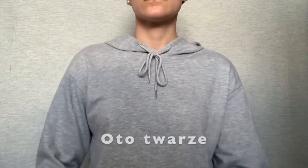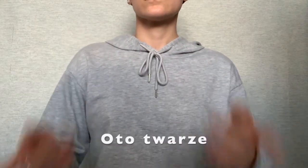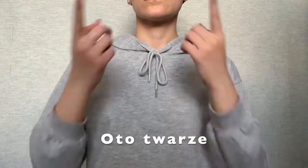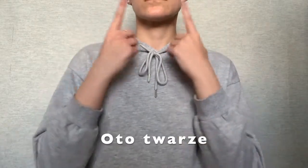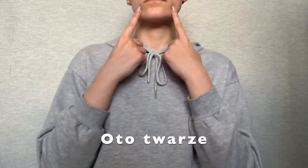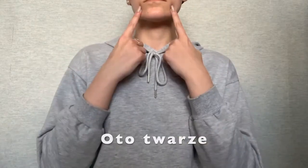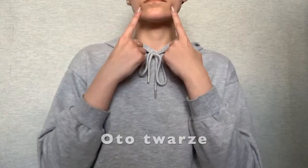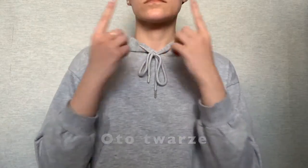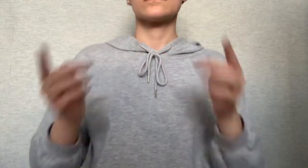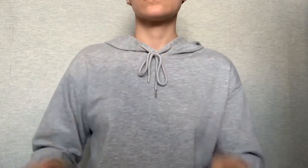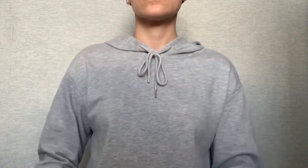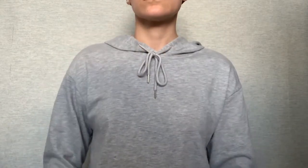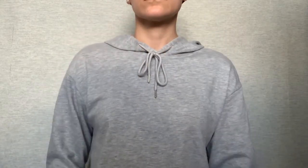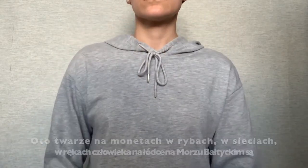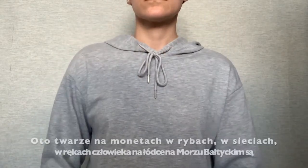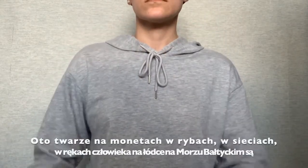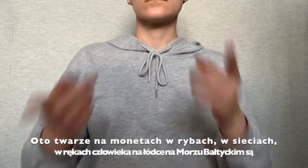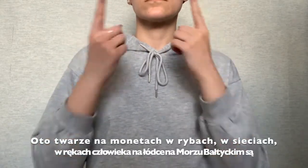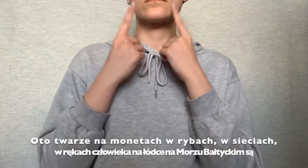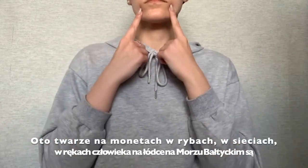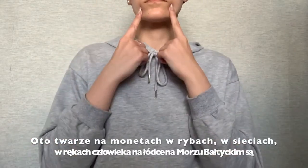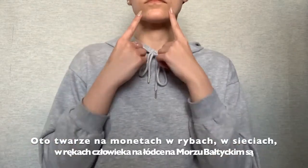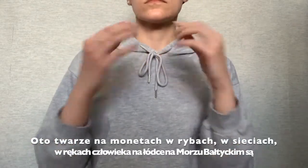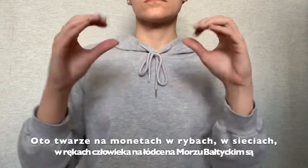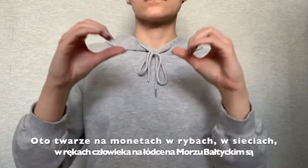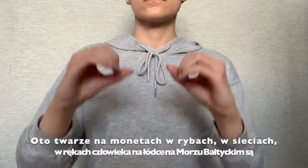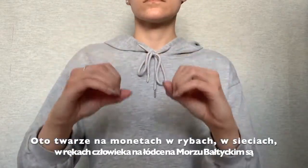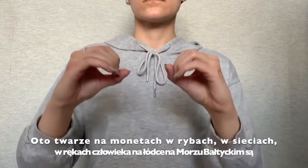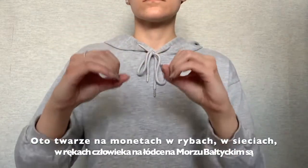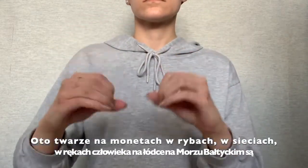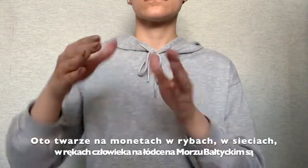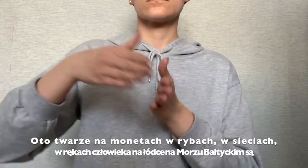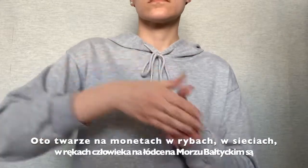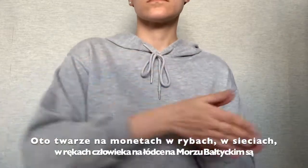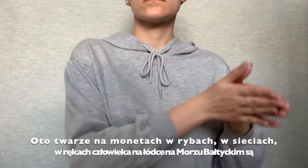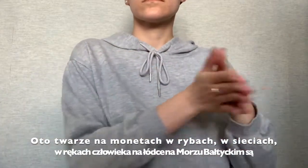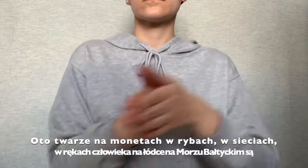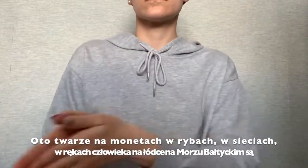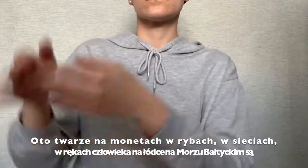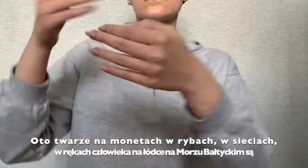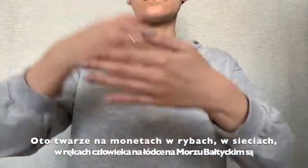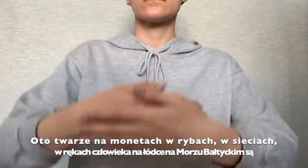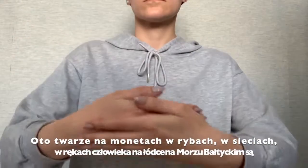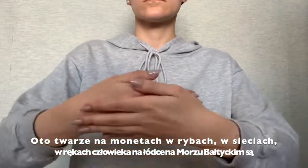oto twarze. Oto twarze na monetach, rybach,